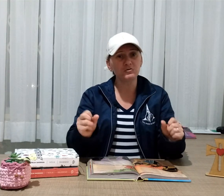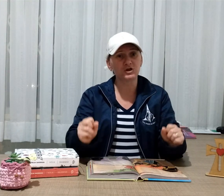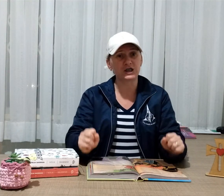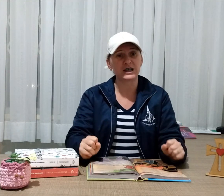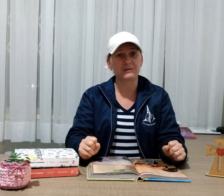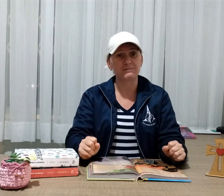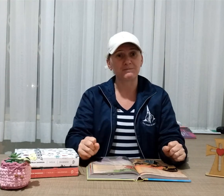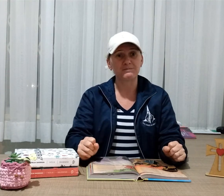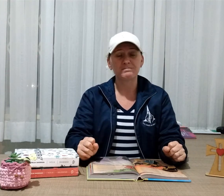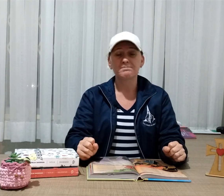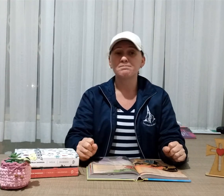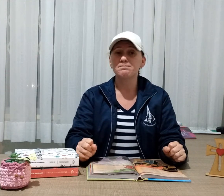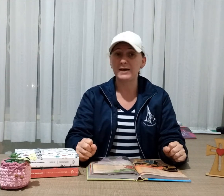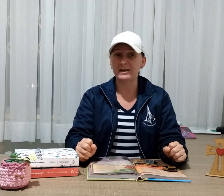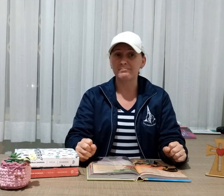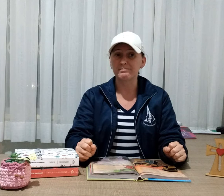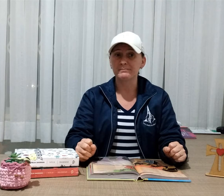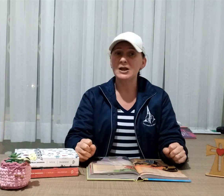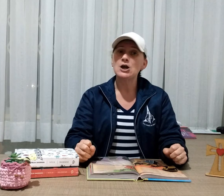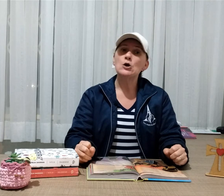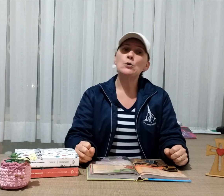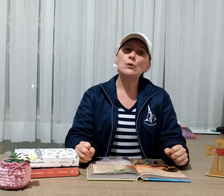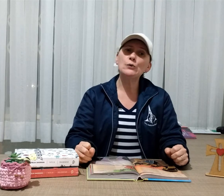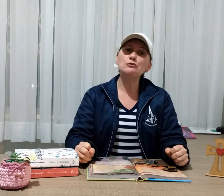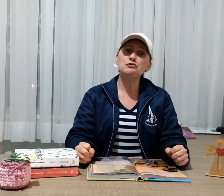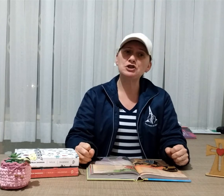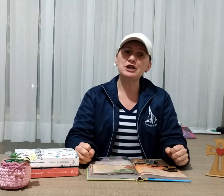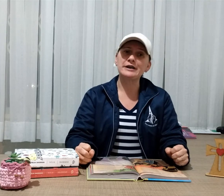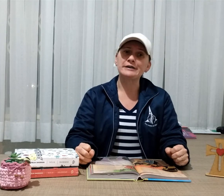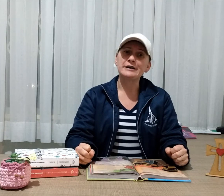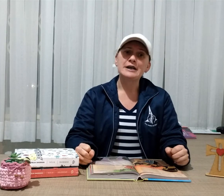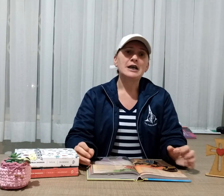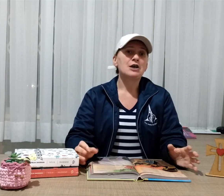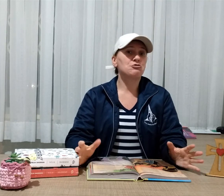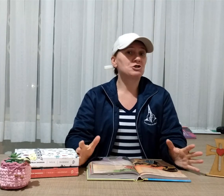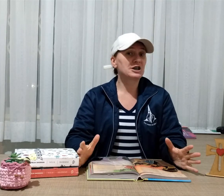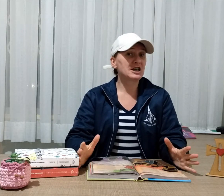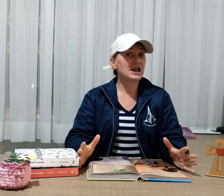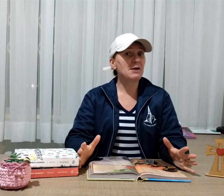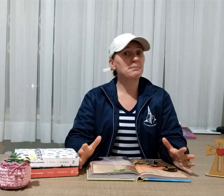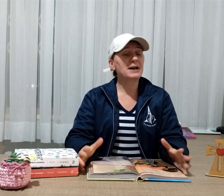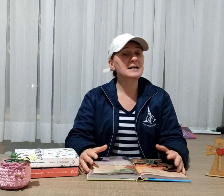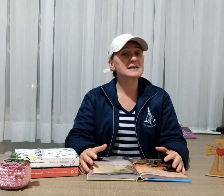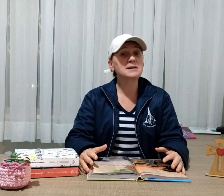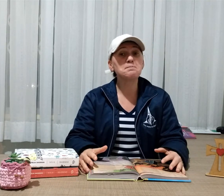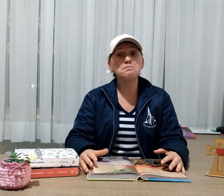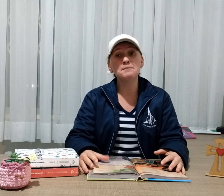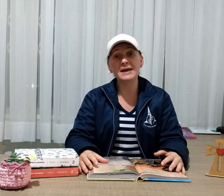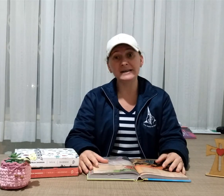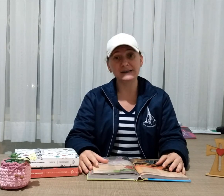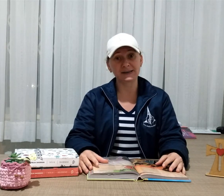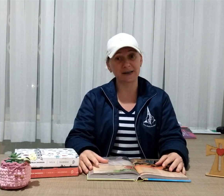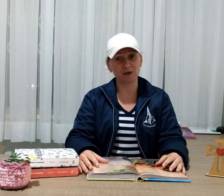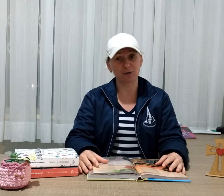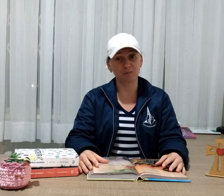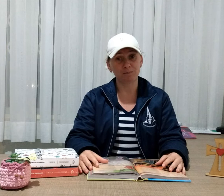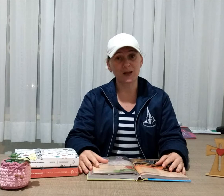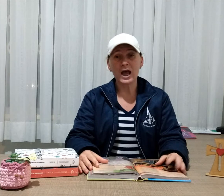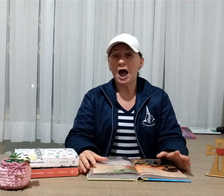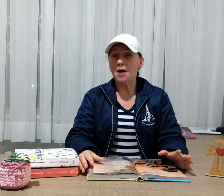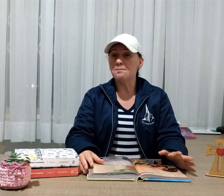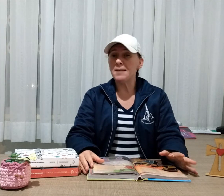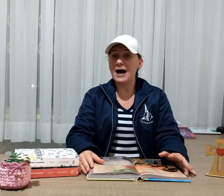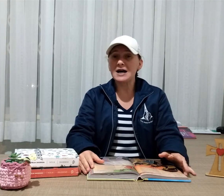bem um dia. Bem, um dia eu cheguei à praça bem